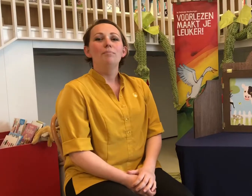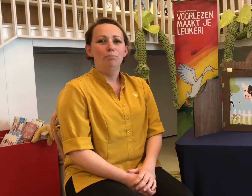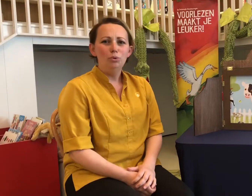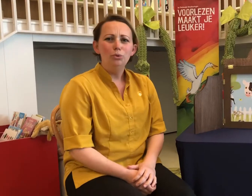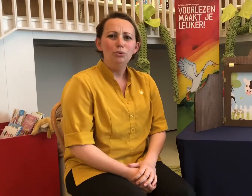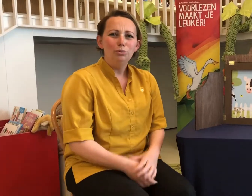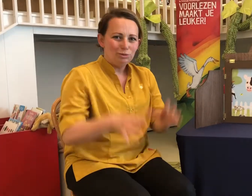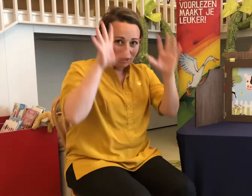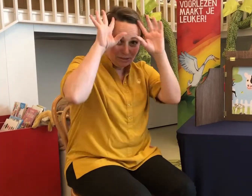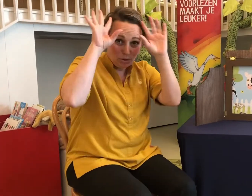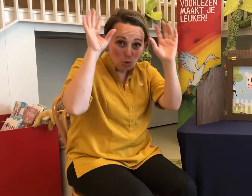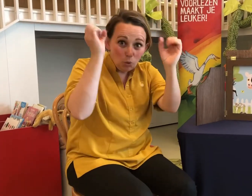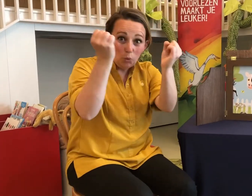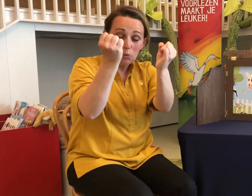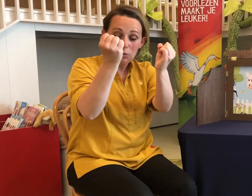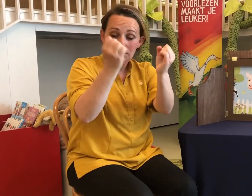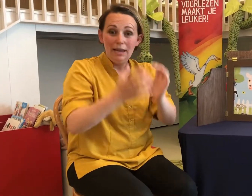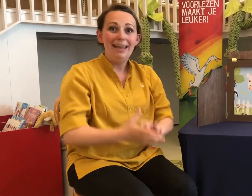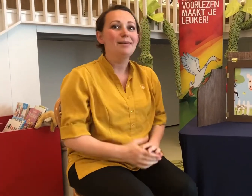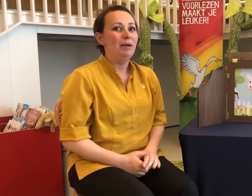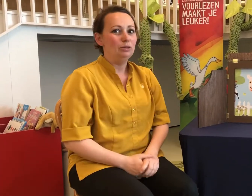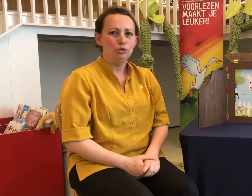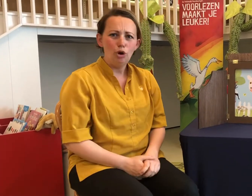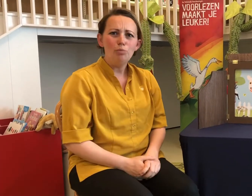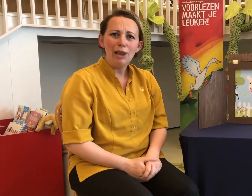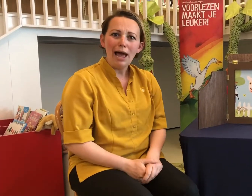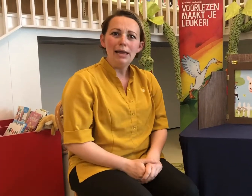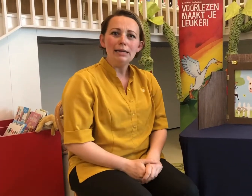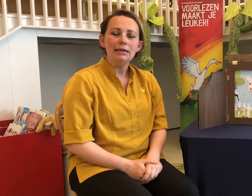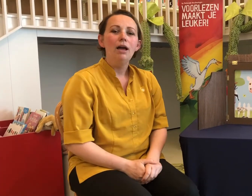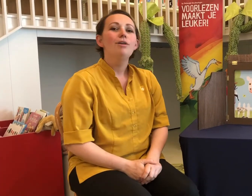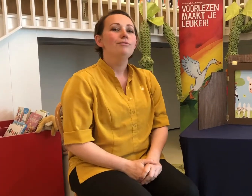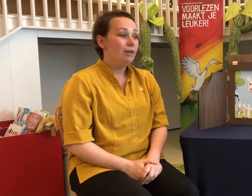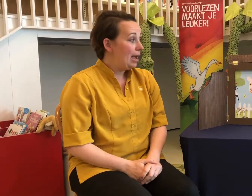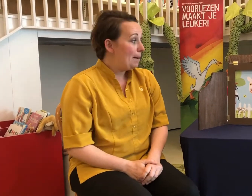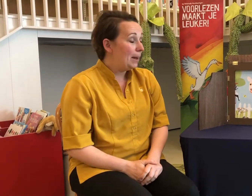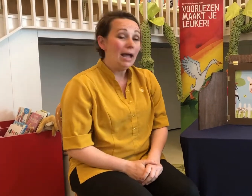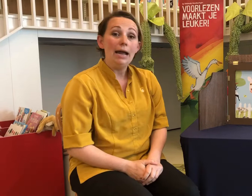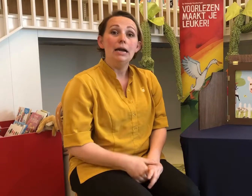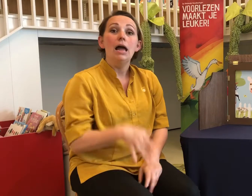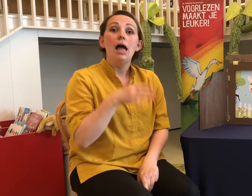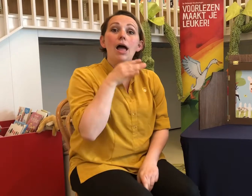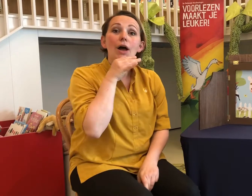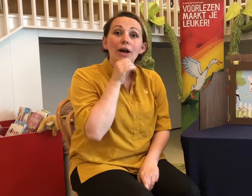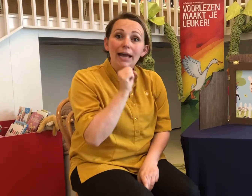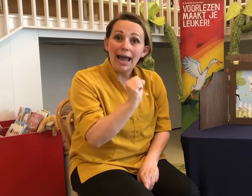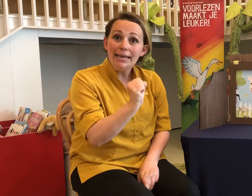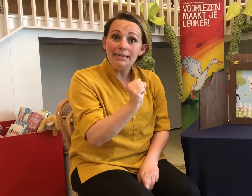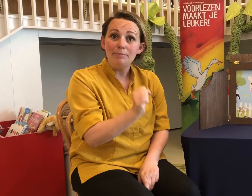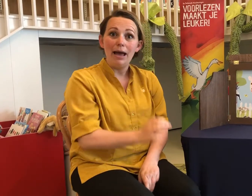Boe, zegt de koe. Ik ben zo blij. We hebben er een geitje bij.